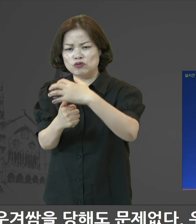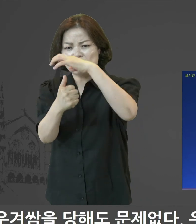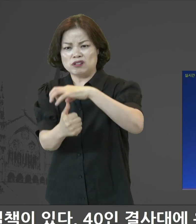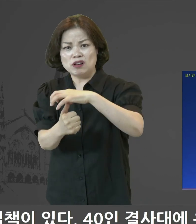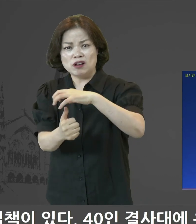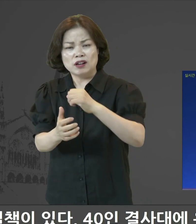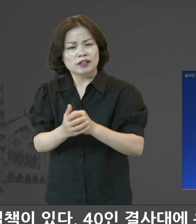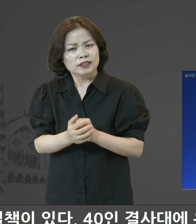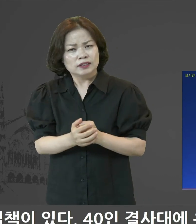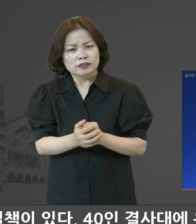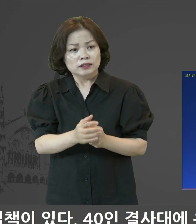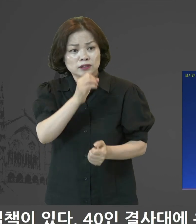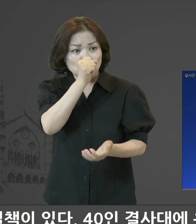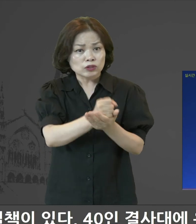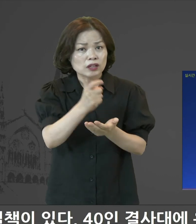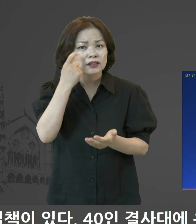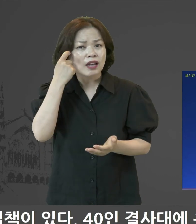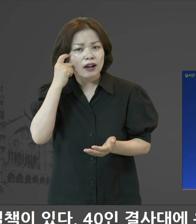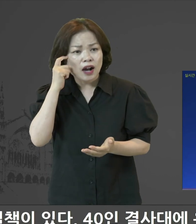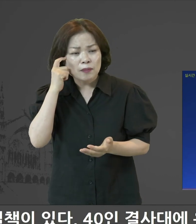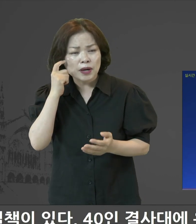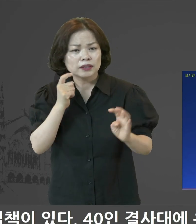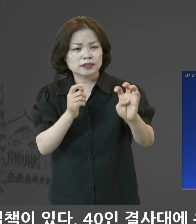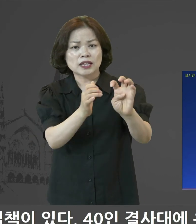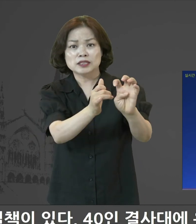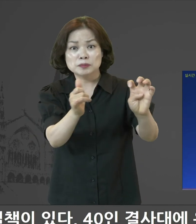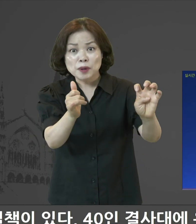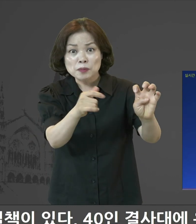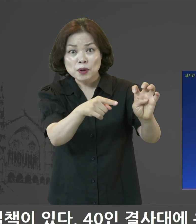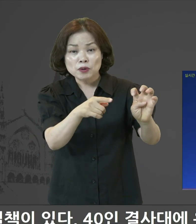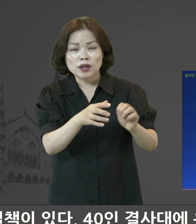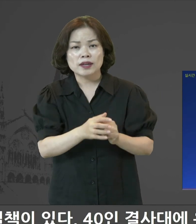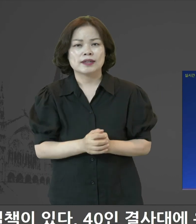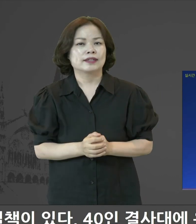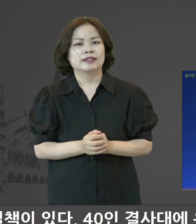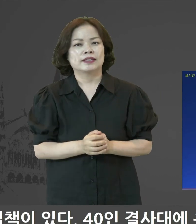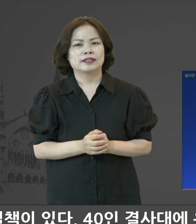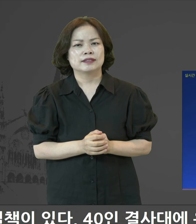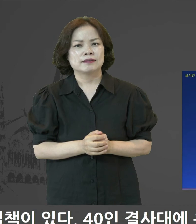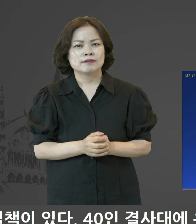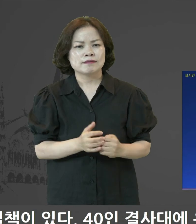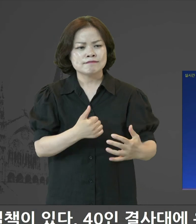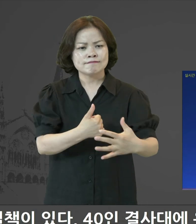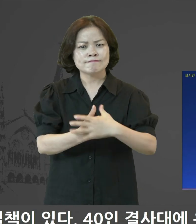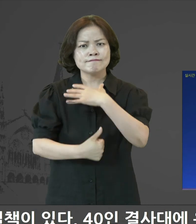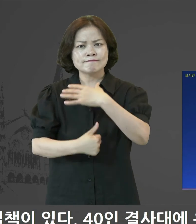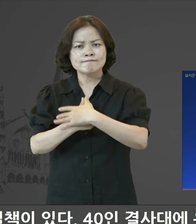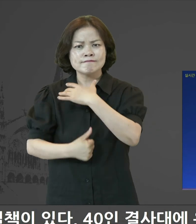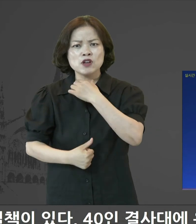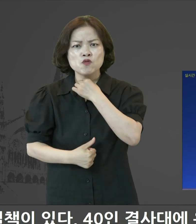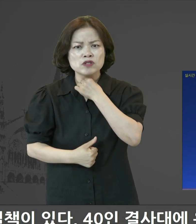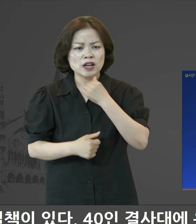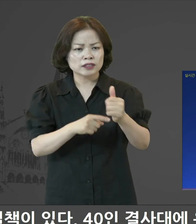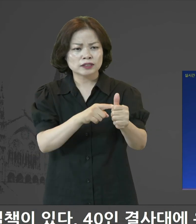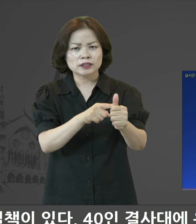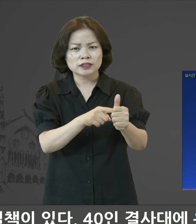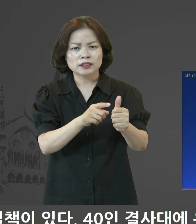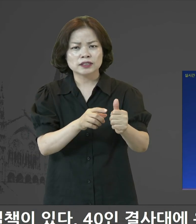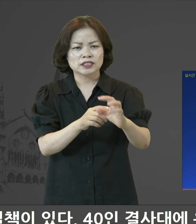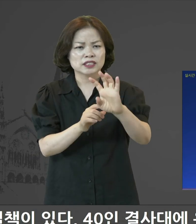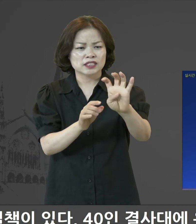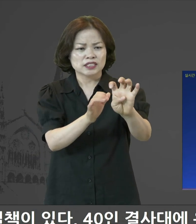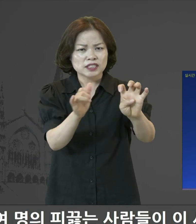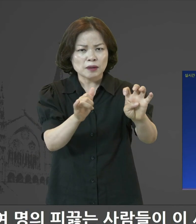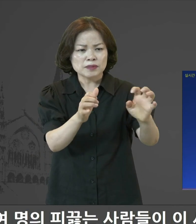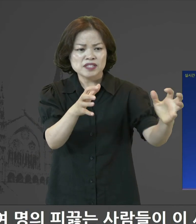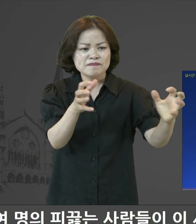거죠. 이게 정상적이라면 40여 명의 이 피 끓는 사람들이, 이 사람들이